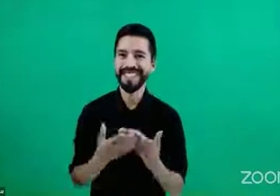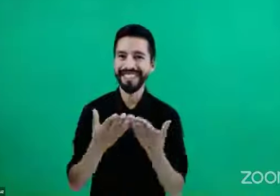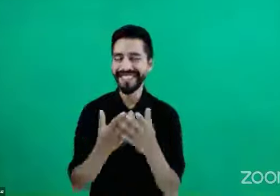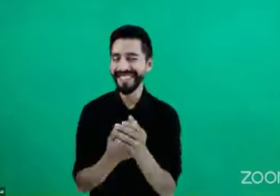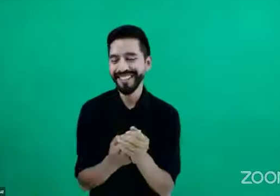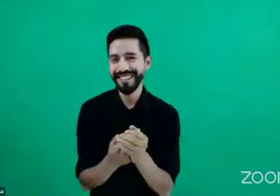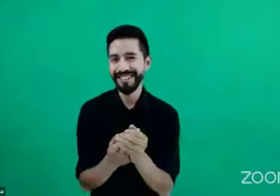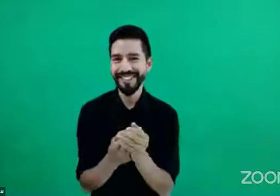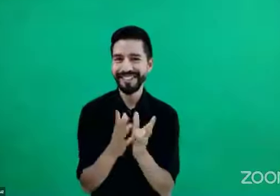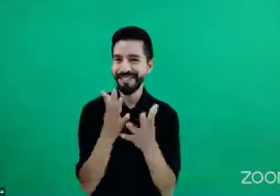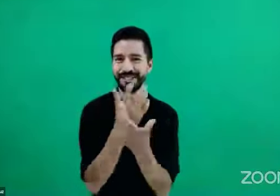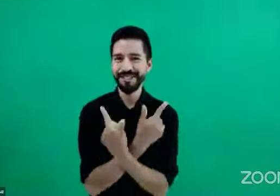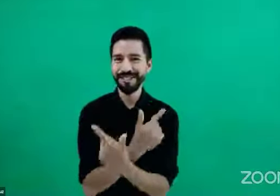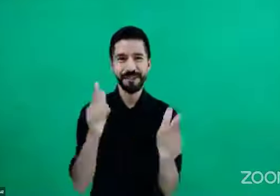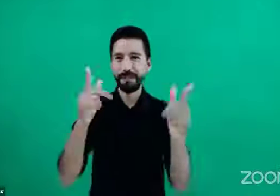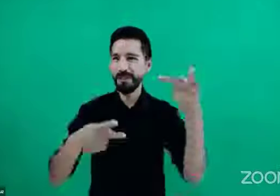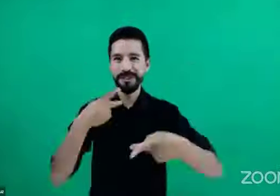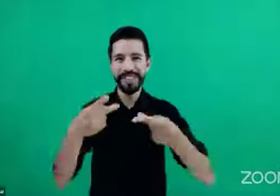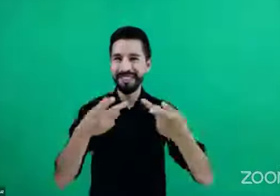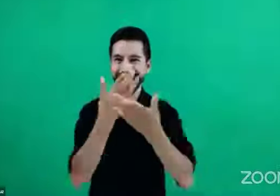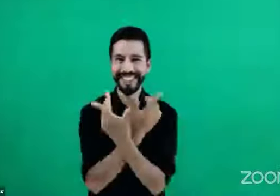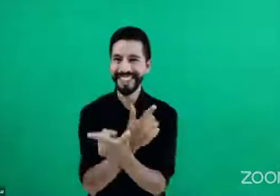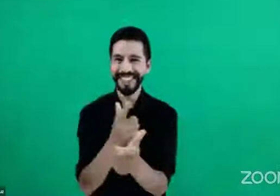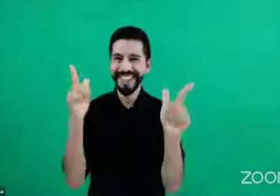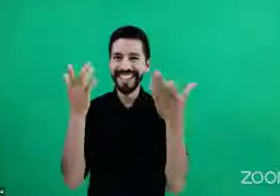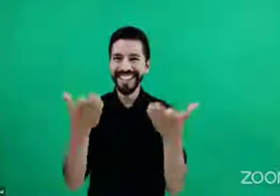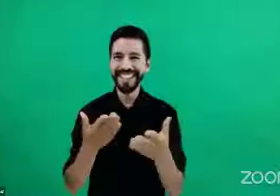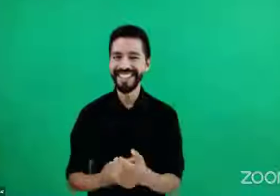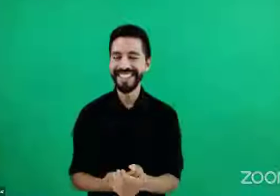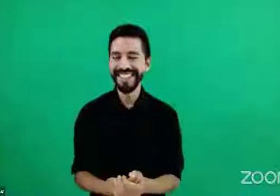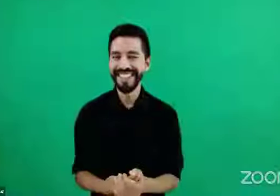sé, ahora, no sé, tú pregúntame,